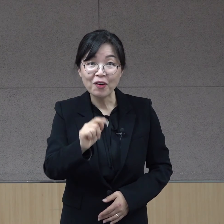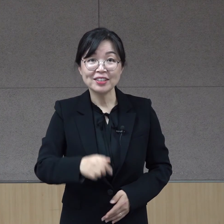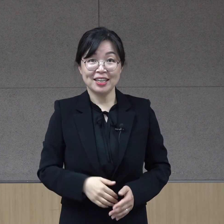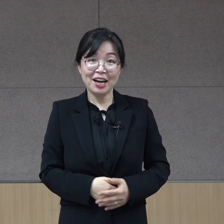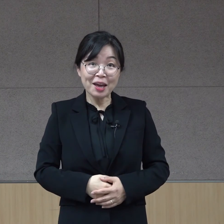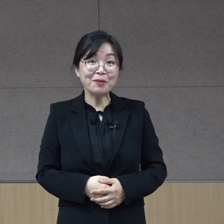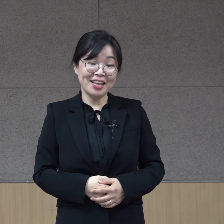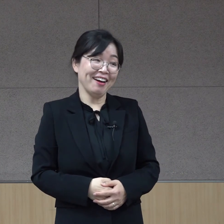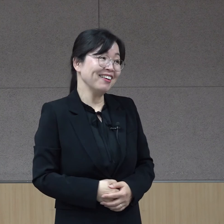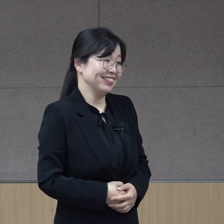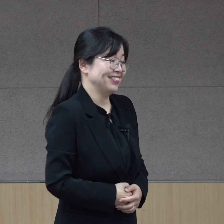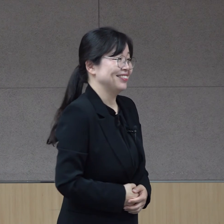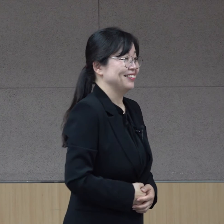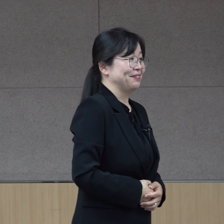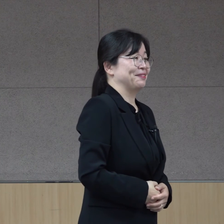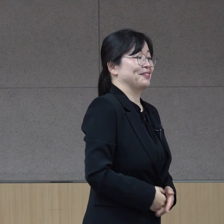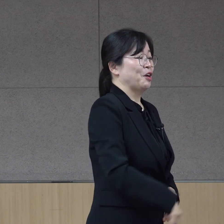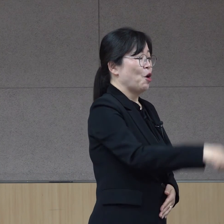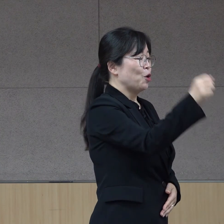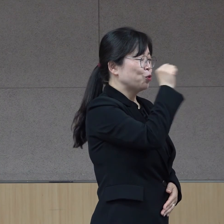자, 해보세요.